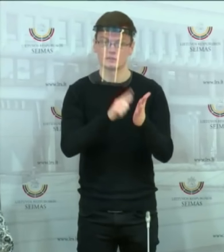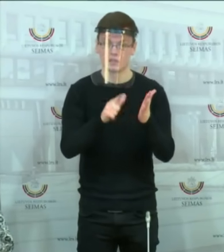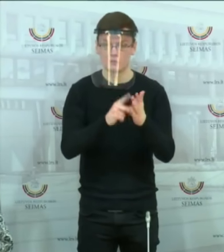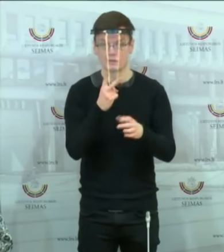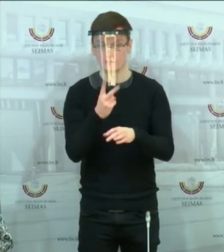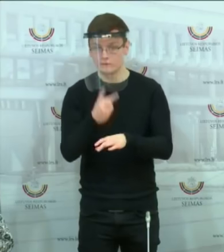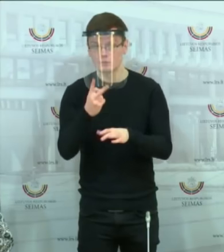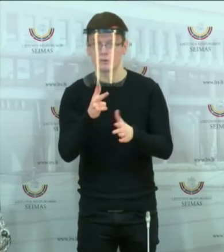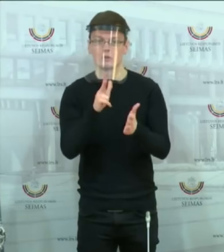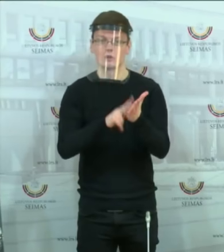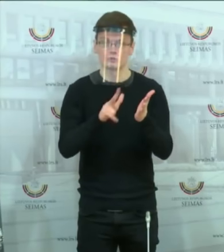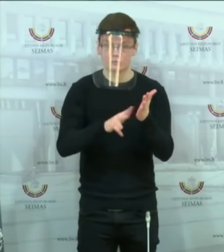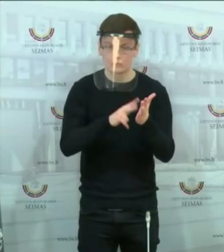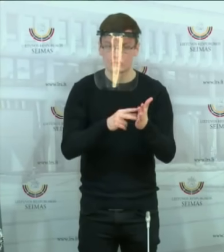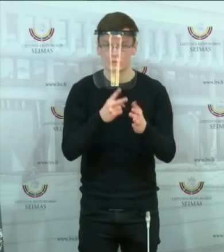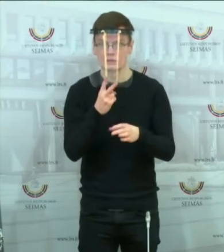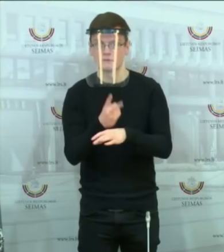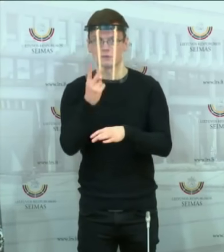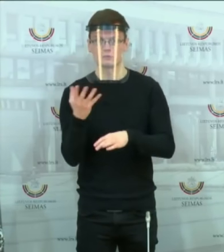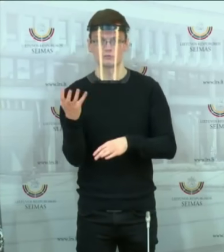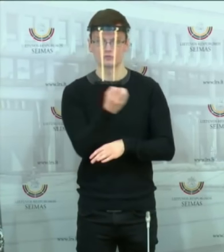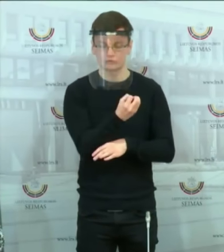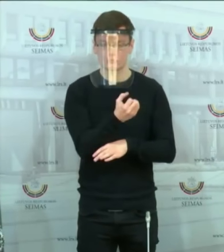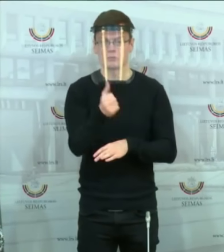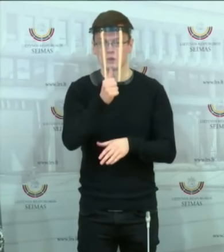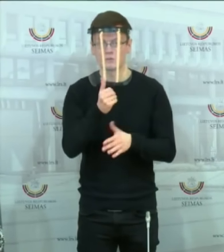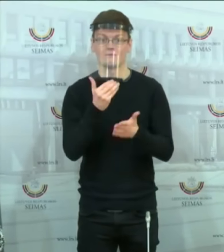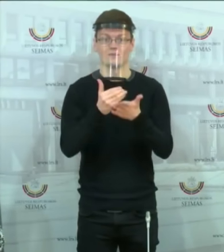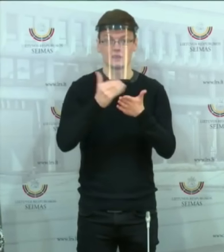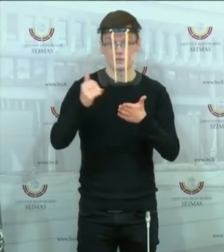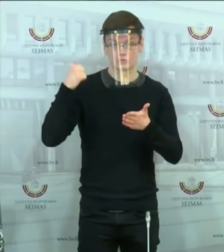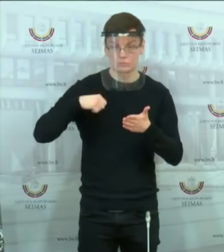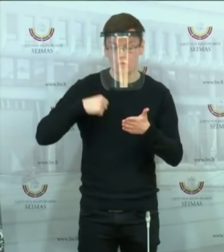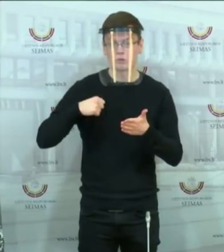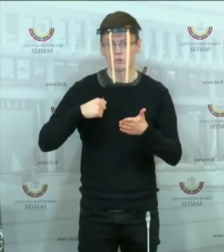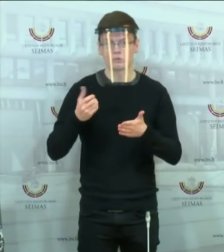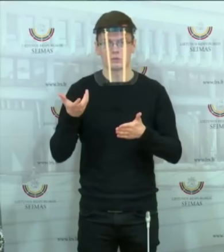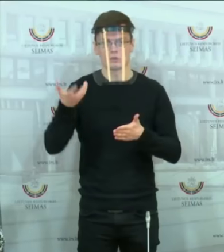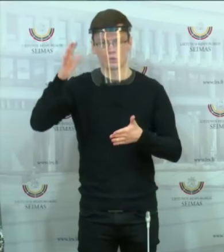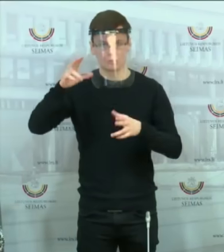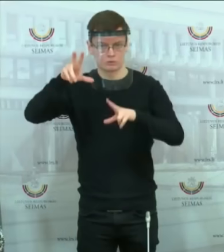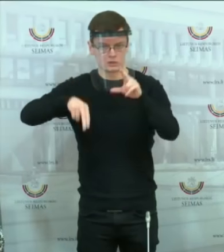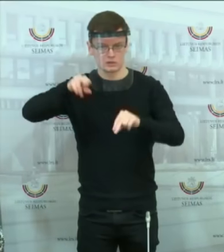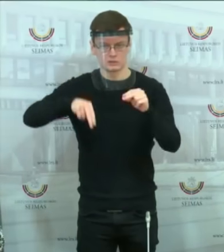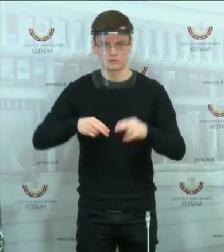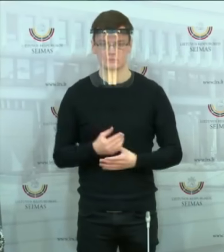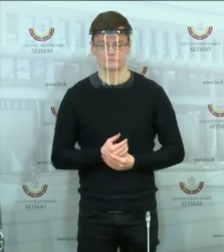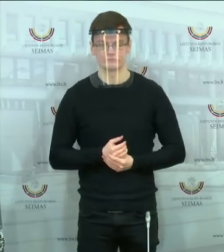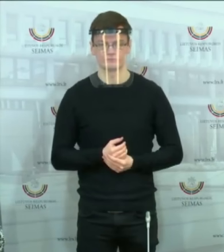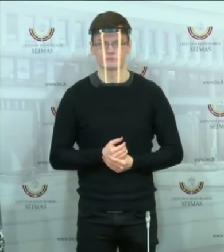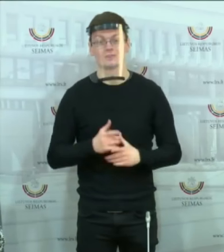nuo 80 dar dvigubėja. Žodžiu, ta rizika, jinai kuo vyresnis žmogus, tuo jinai yra didesnė, bet matyt, kad natūralu,